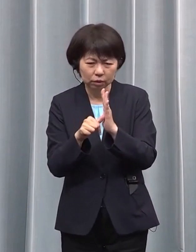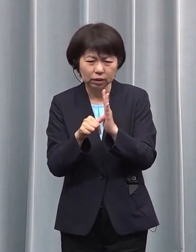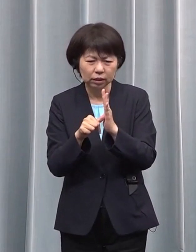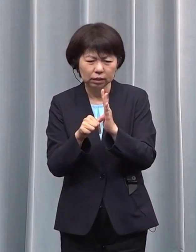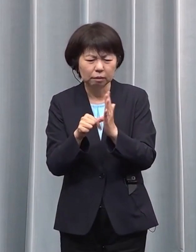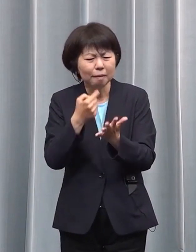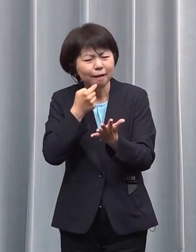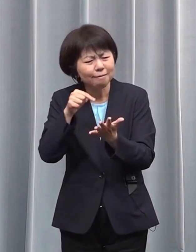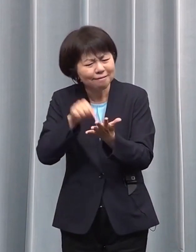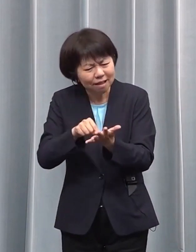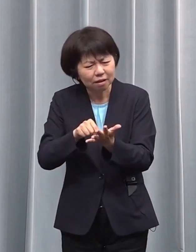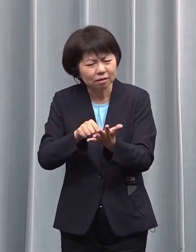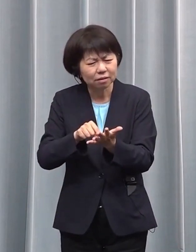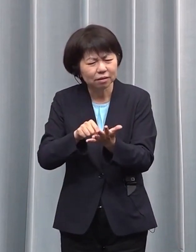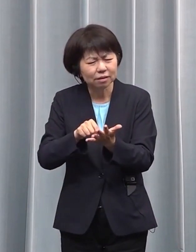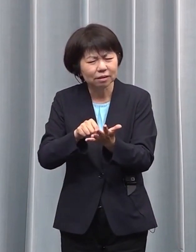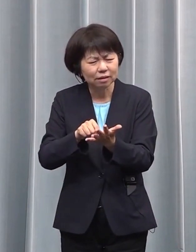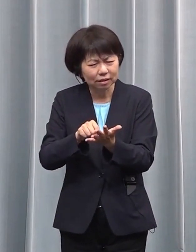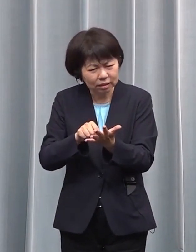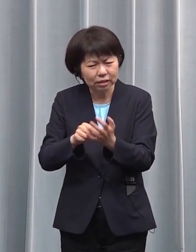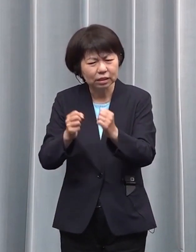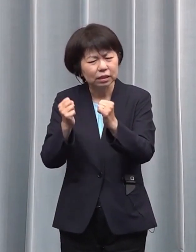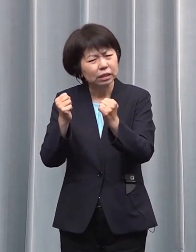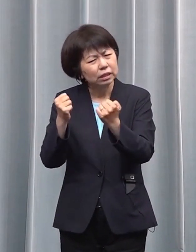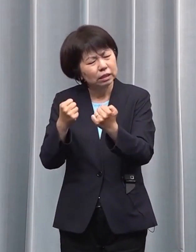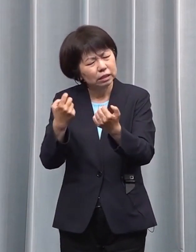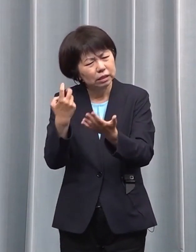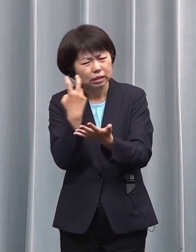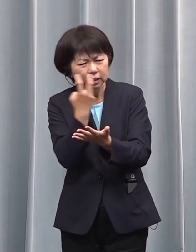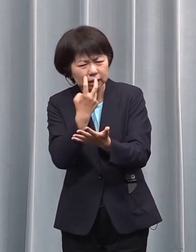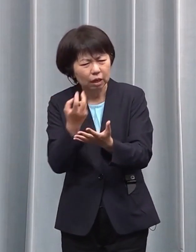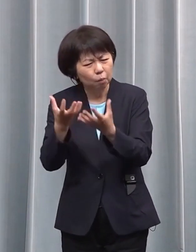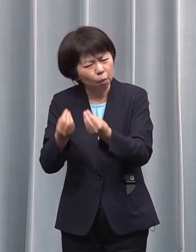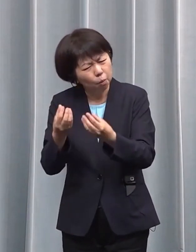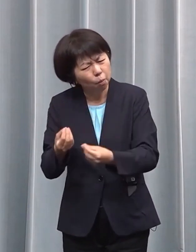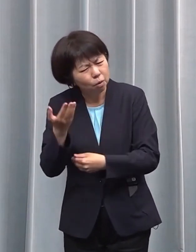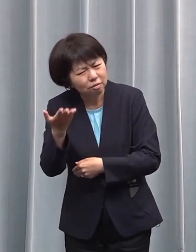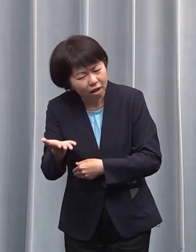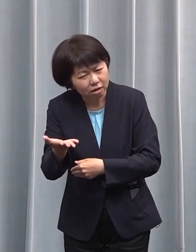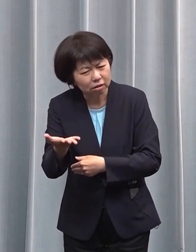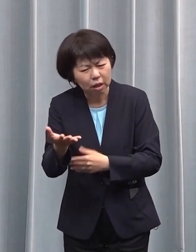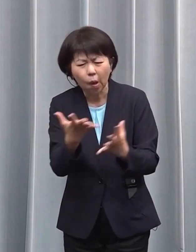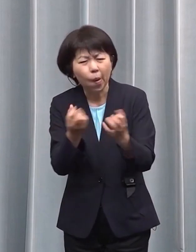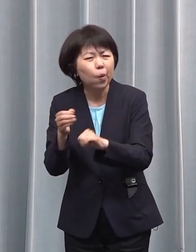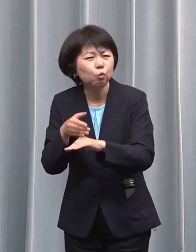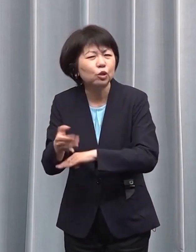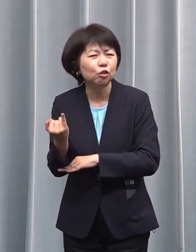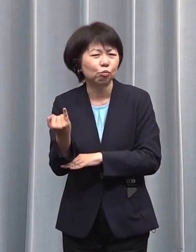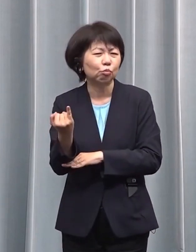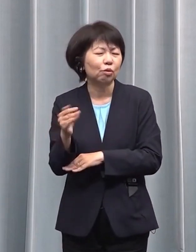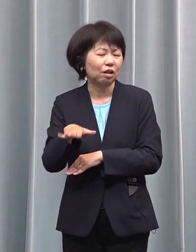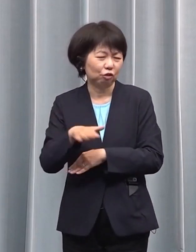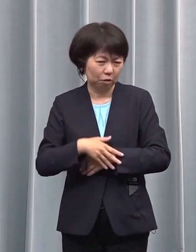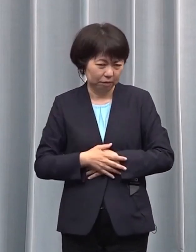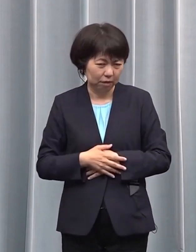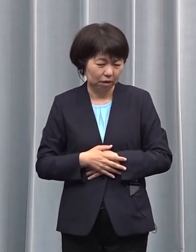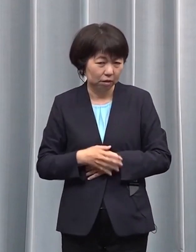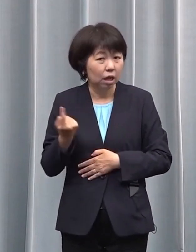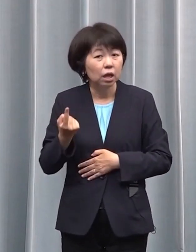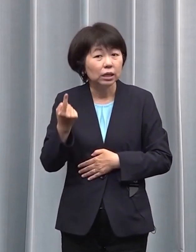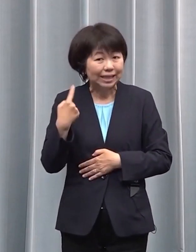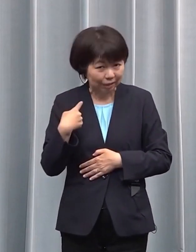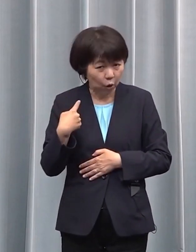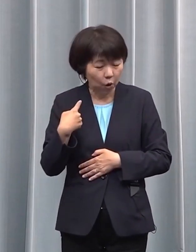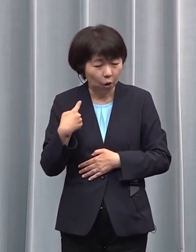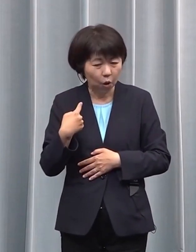面審査を行ってんじゃないかという指摘が相次いでおります。で、昨日ですね、この彼女が所属していた、難民を救